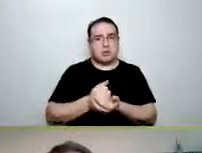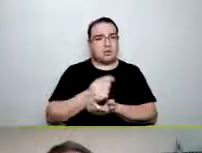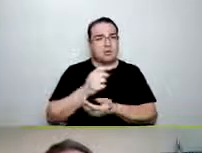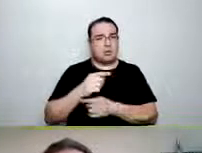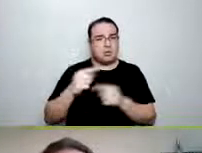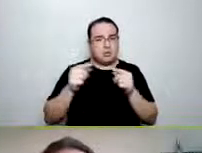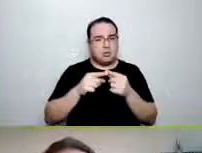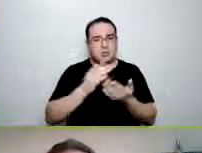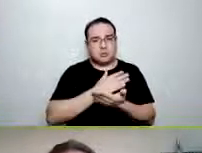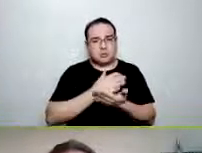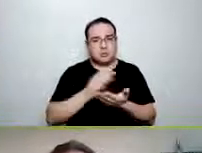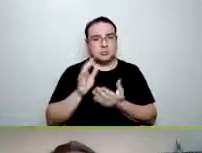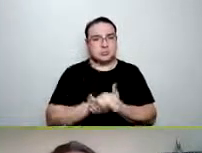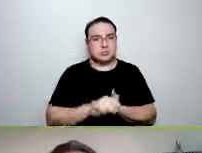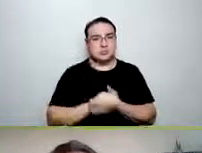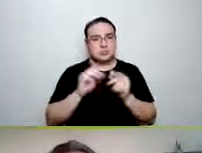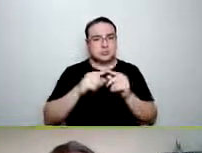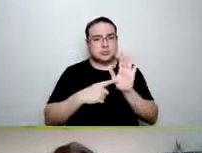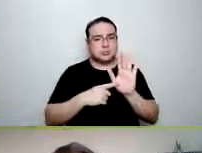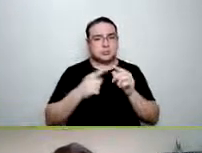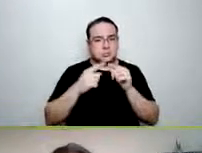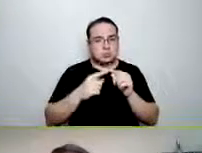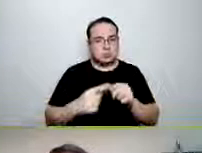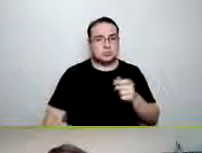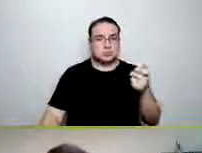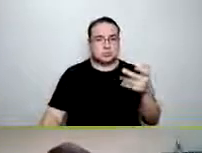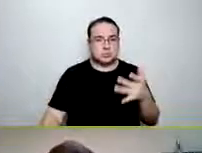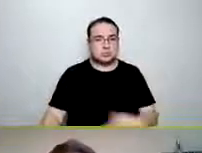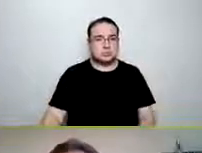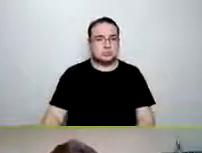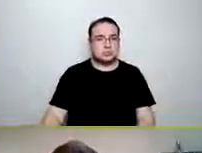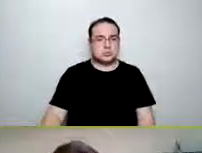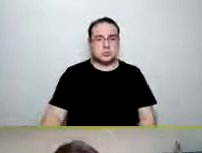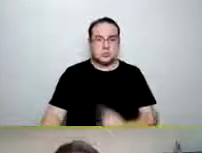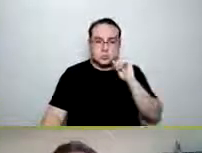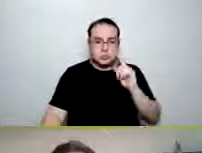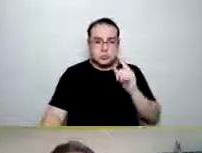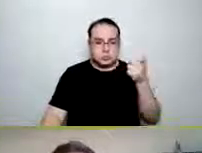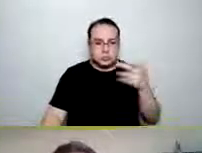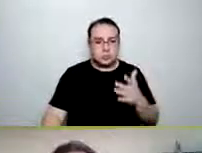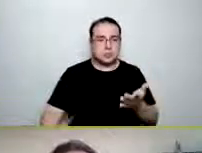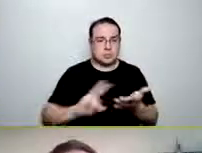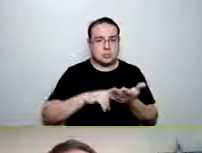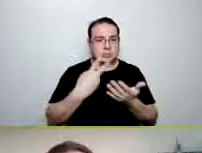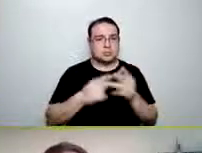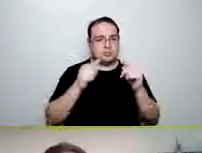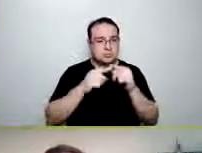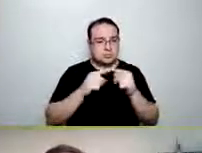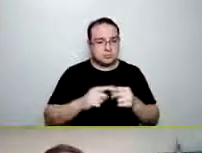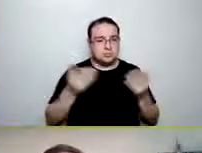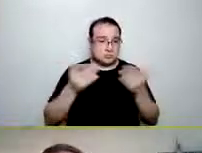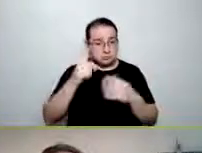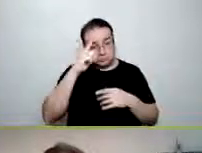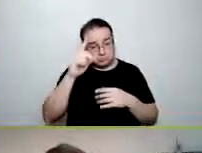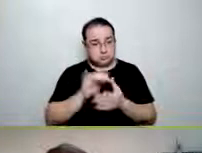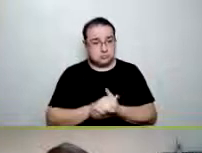E aí comecei a trabalhar esses dados junto com os falantes e fazer a transcrição e a tradução. Hoje em